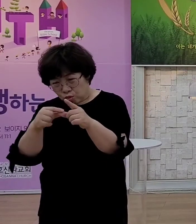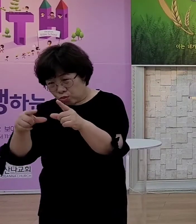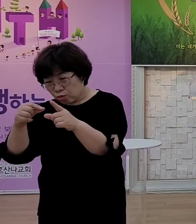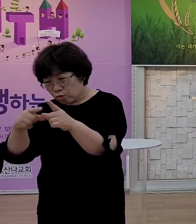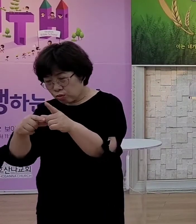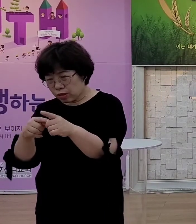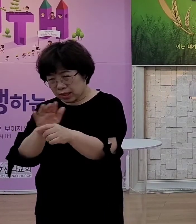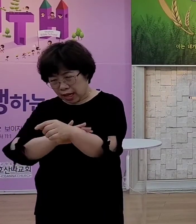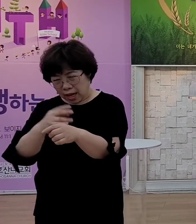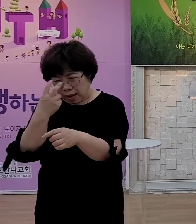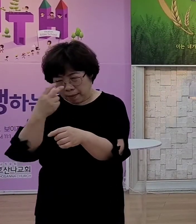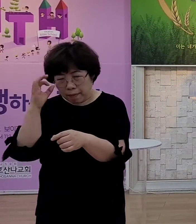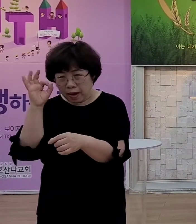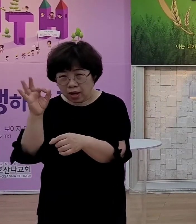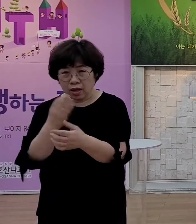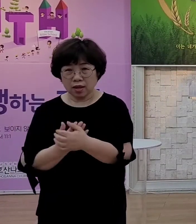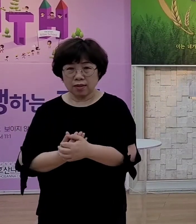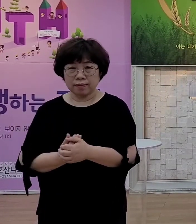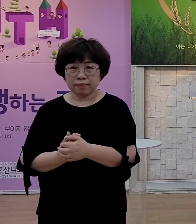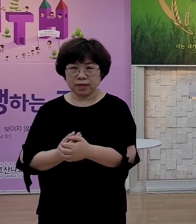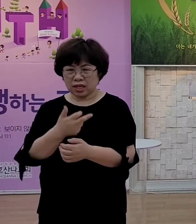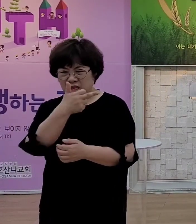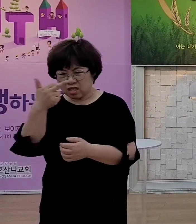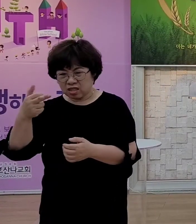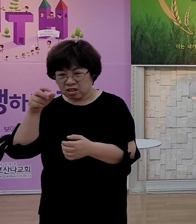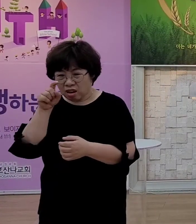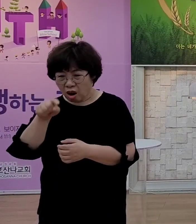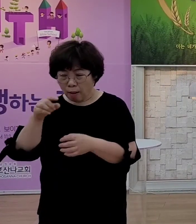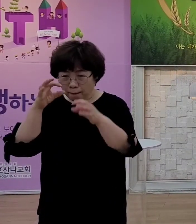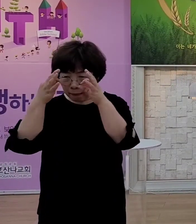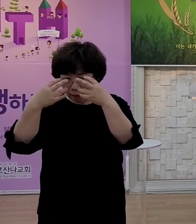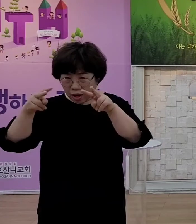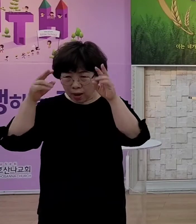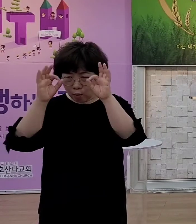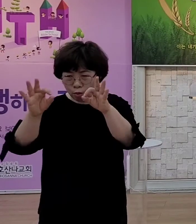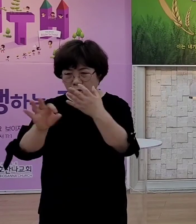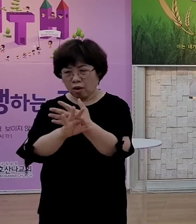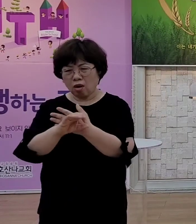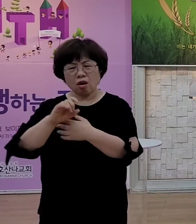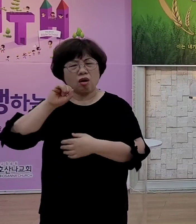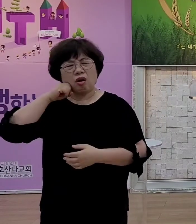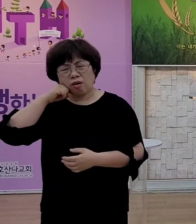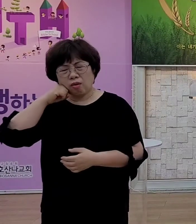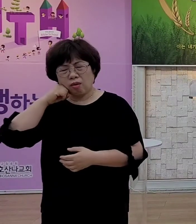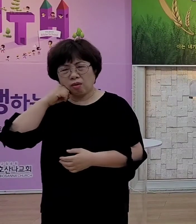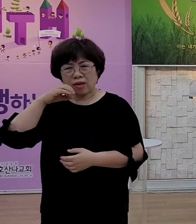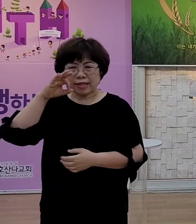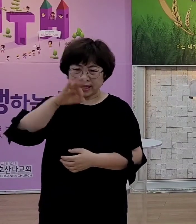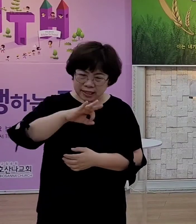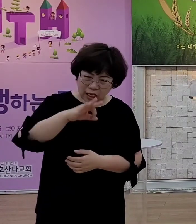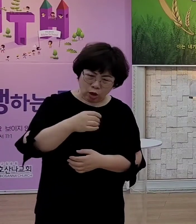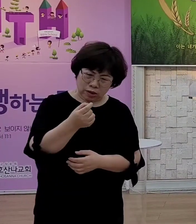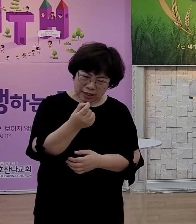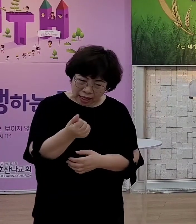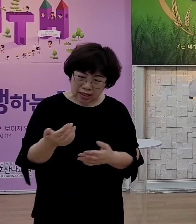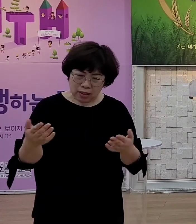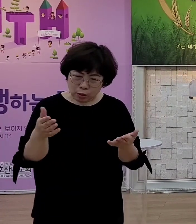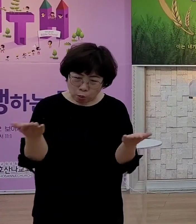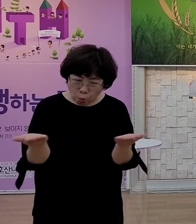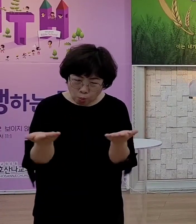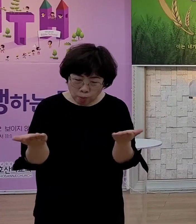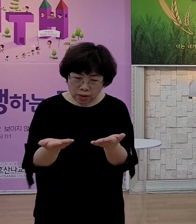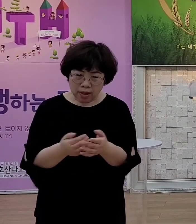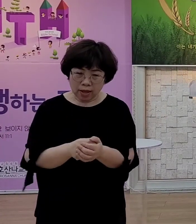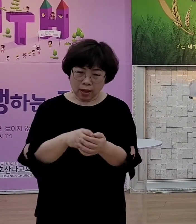살펴보세요. 너무 막 큰 것만 바라보면 어려워요. 사소한 것, 우리 일상생활 가운데 작은